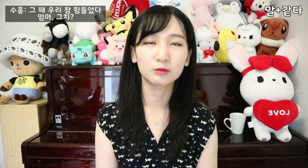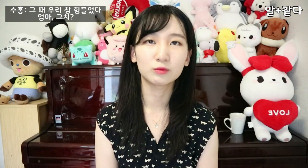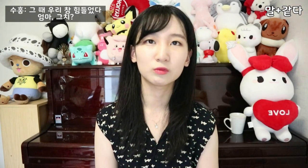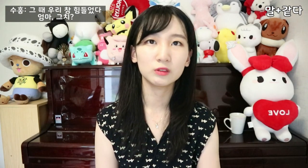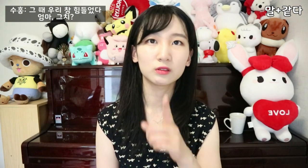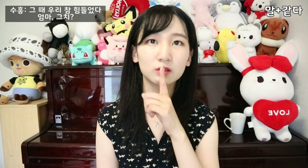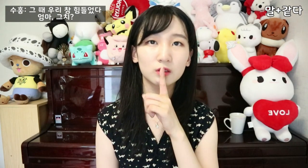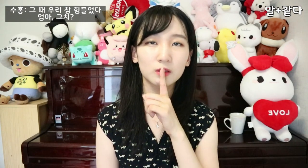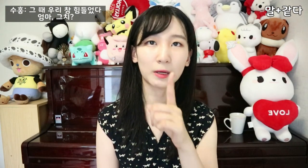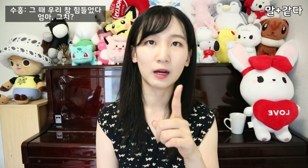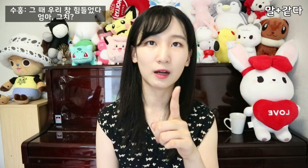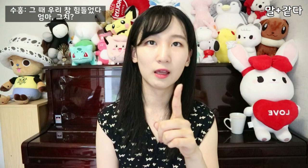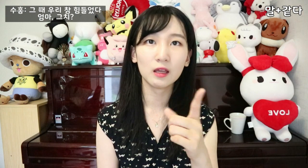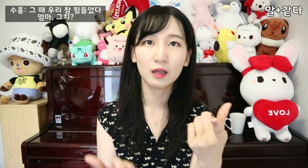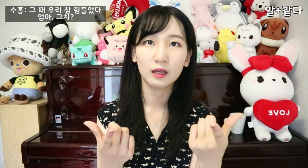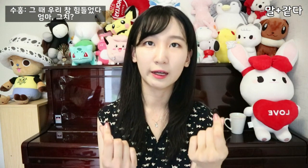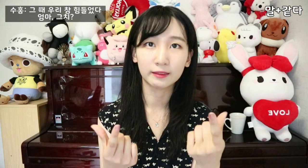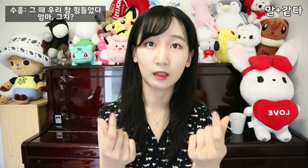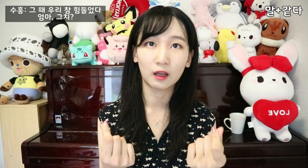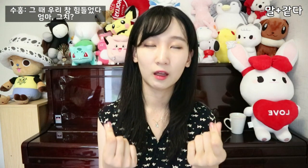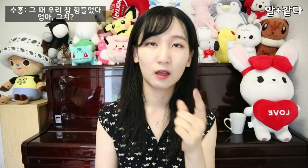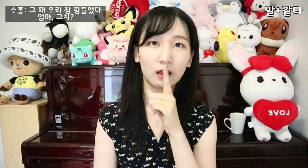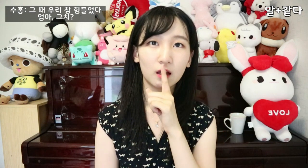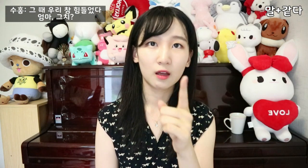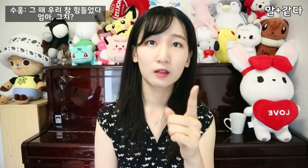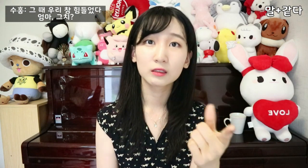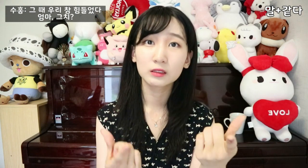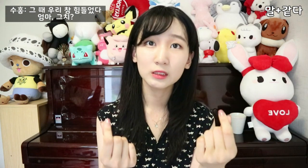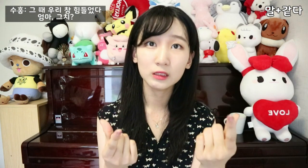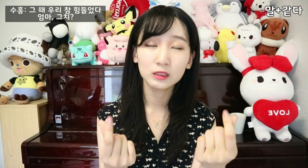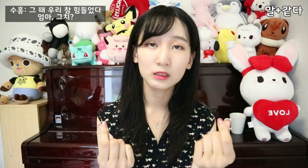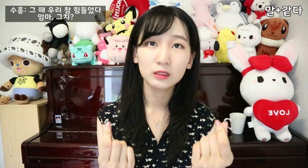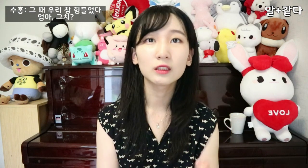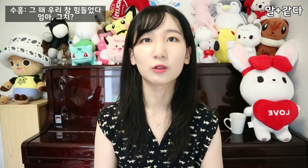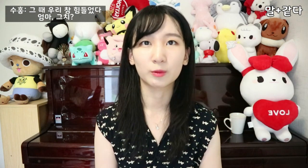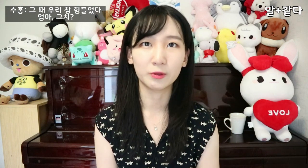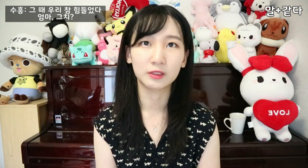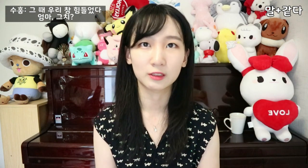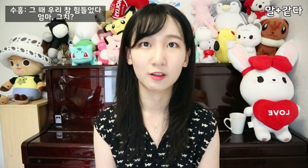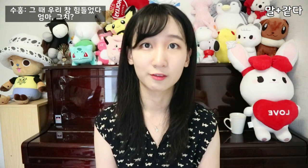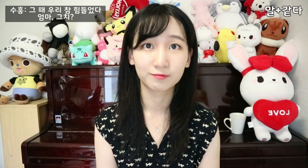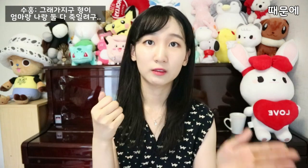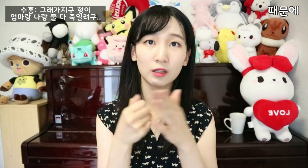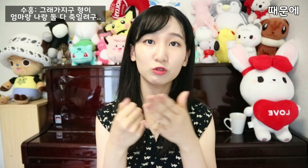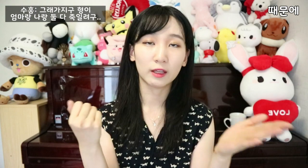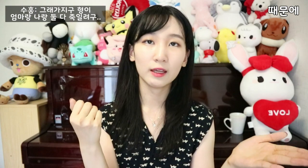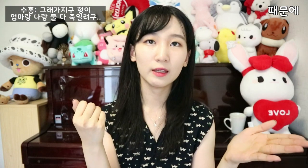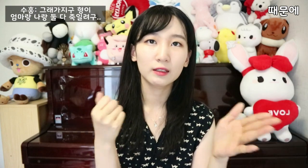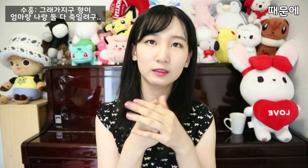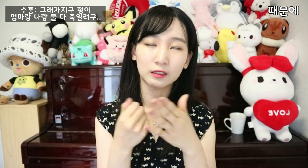그치라는 부분은 이렇게 말에 같다. 그치? 이렇게 표현됐어요. 때문에.